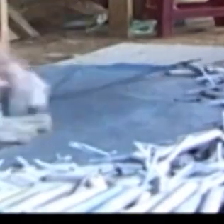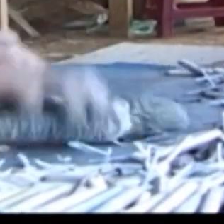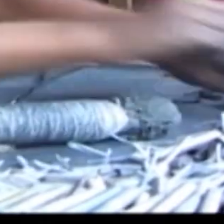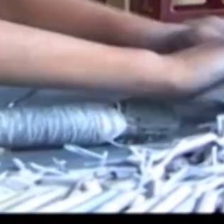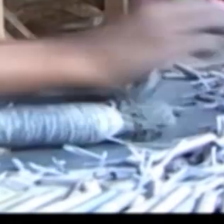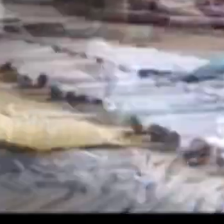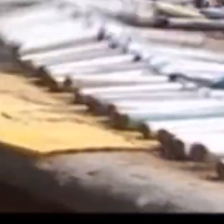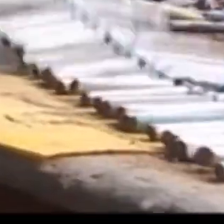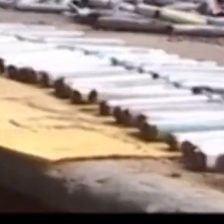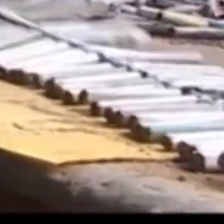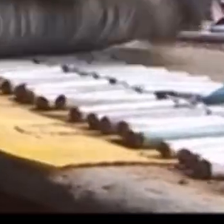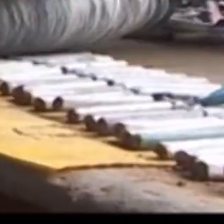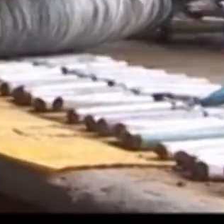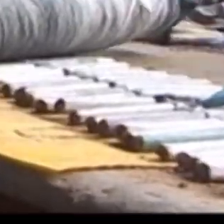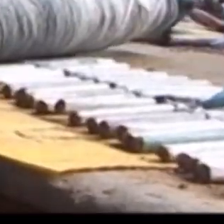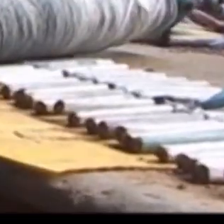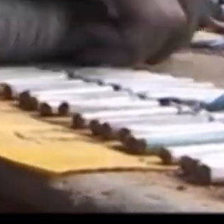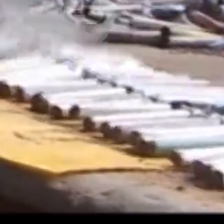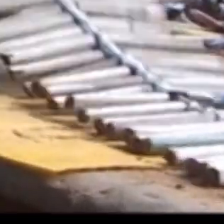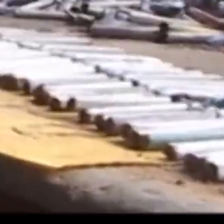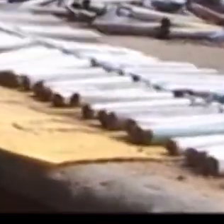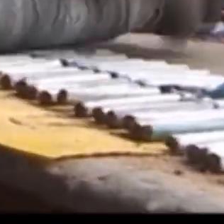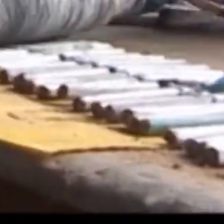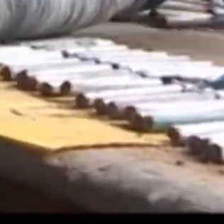mundo no tienen contrato laboral.